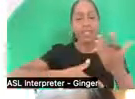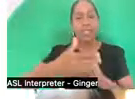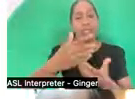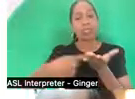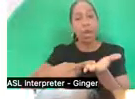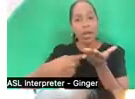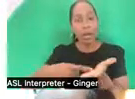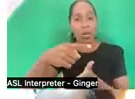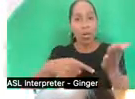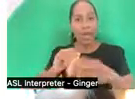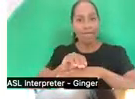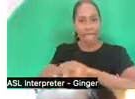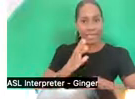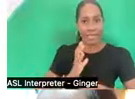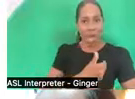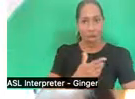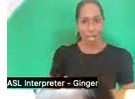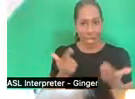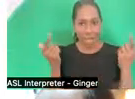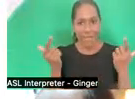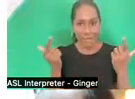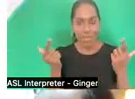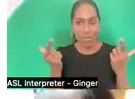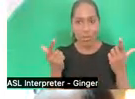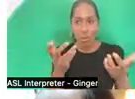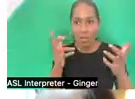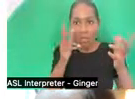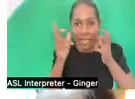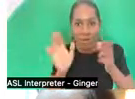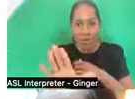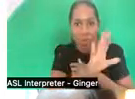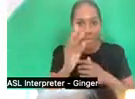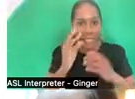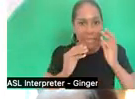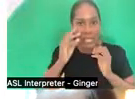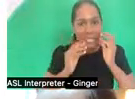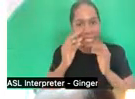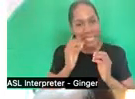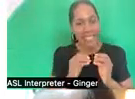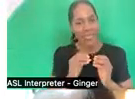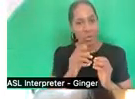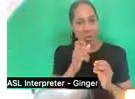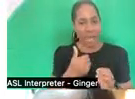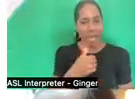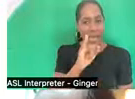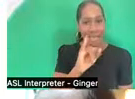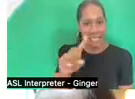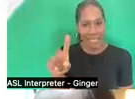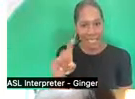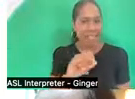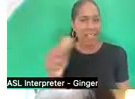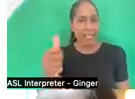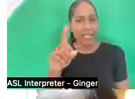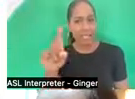y hablan hablen de cosas que afectan nuestras vidas y acaban de escuchar a la gente experimenta la vida